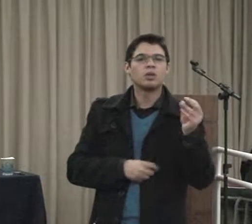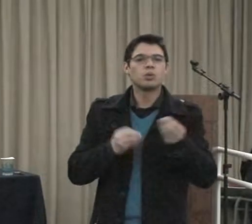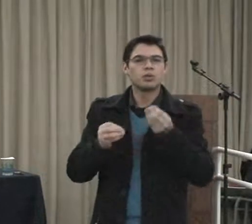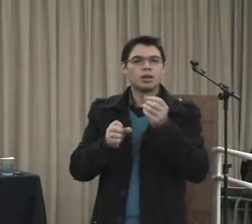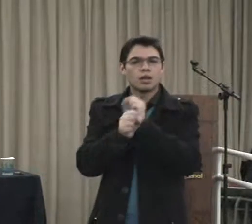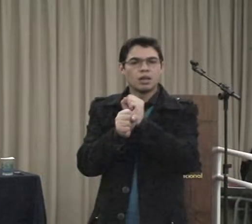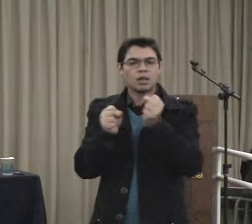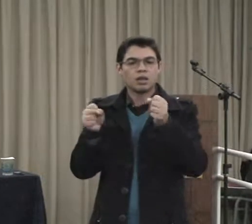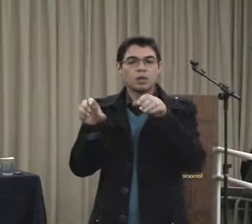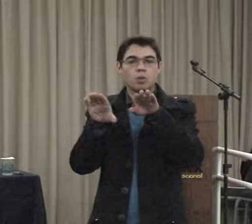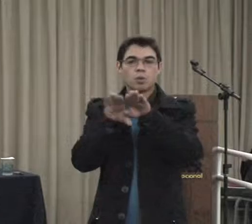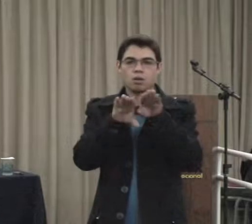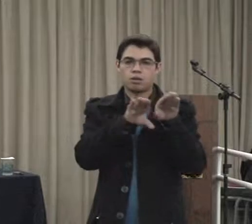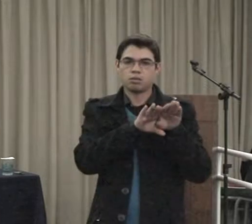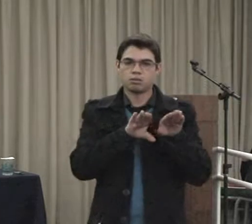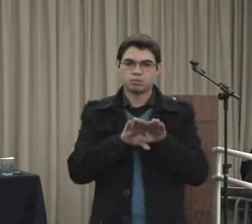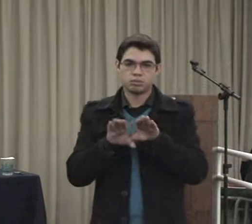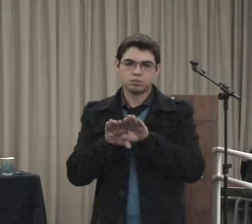ser igual.